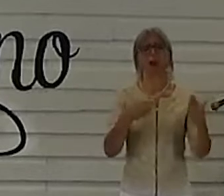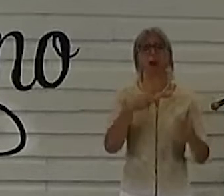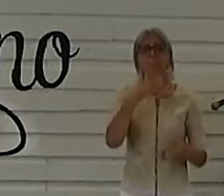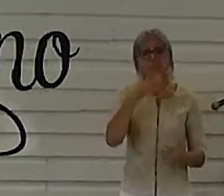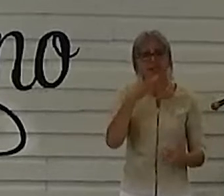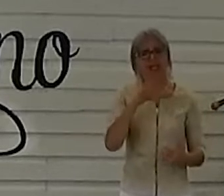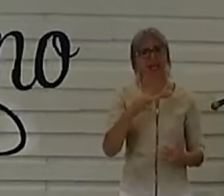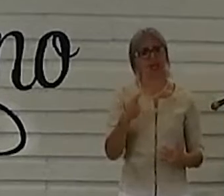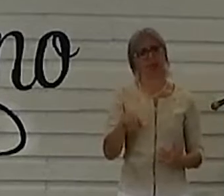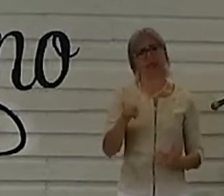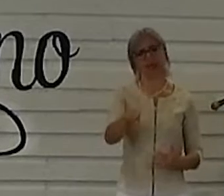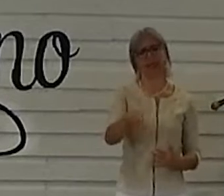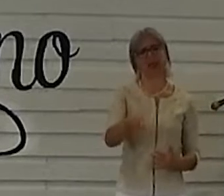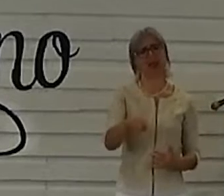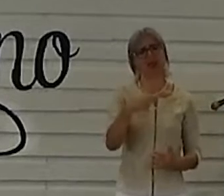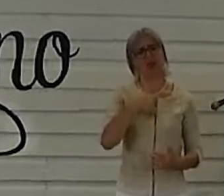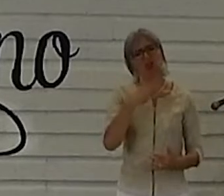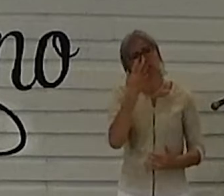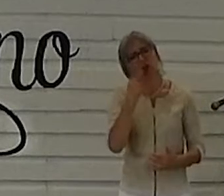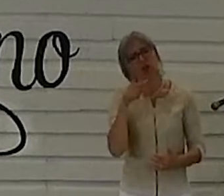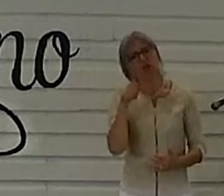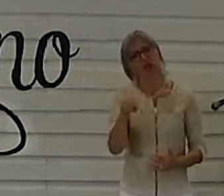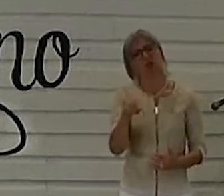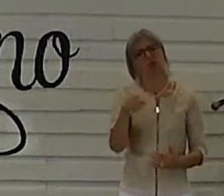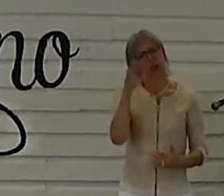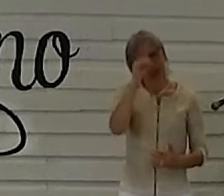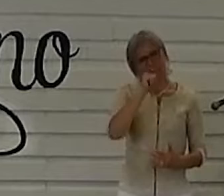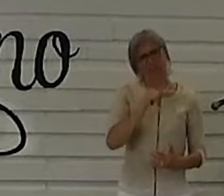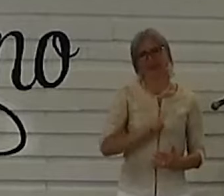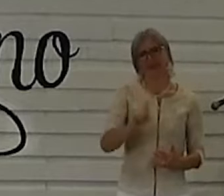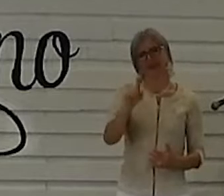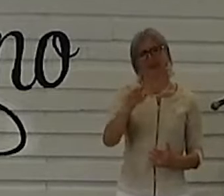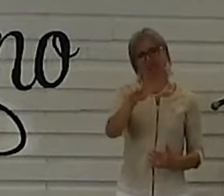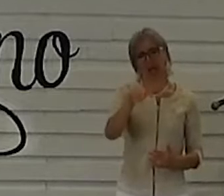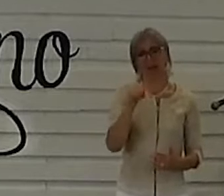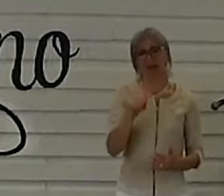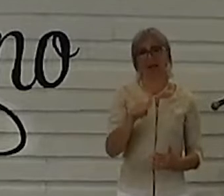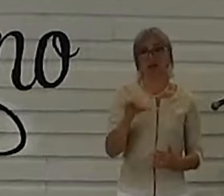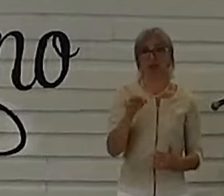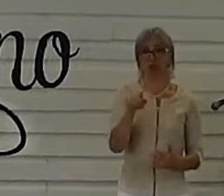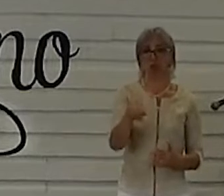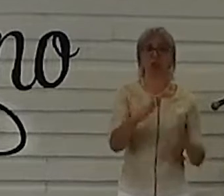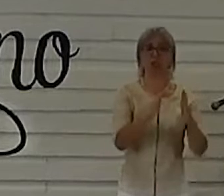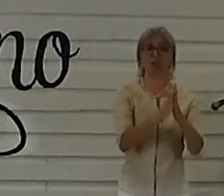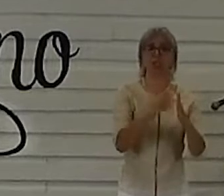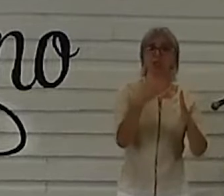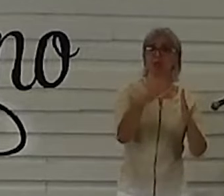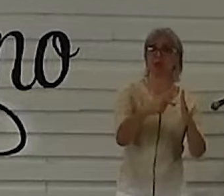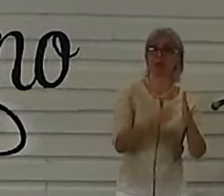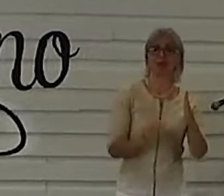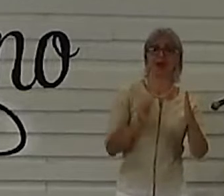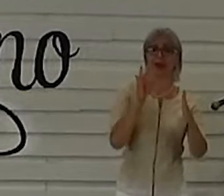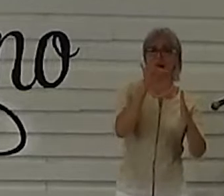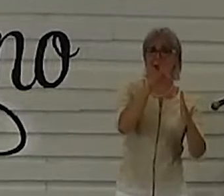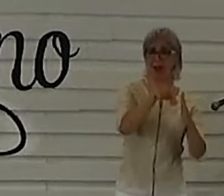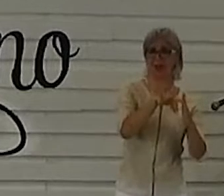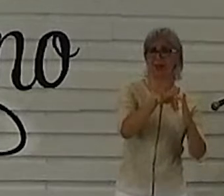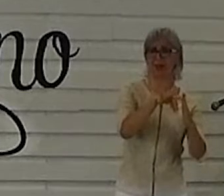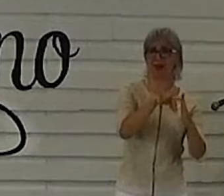che tu possa comprendere che Dio ti ha chiamato, e se ti ha chiamato a entrare in questa Chiesa, Dio ti sta chiamando a